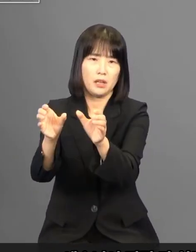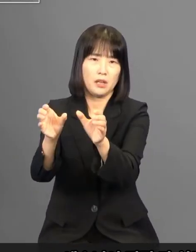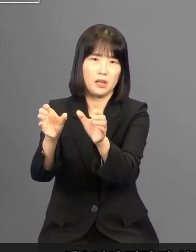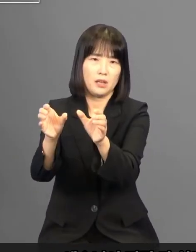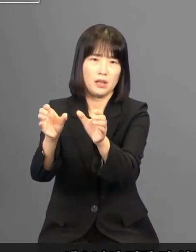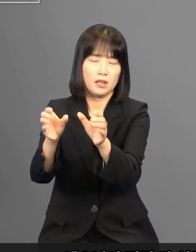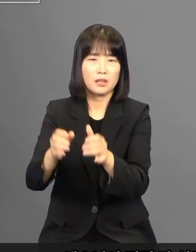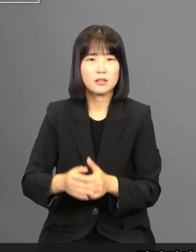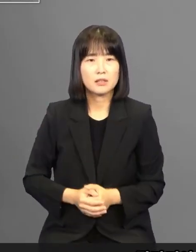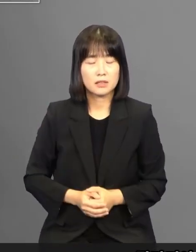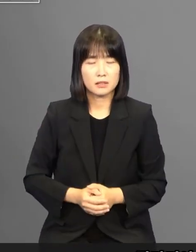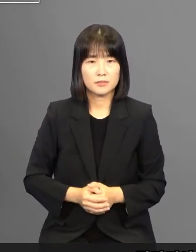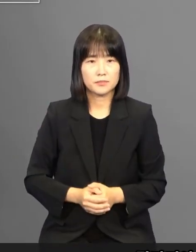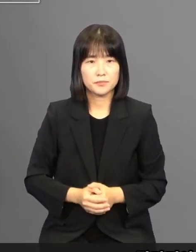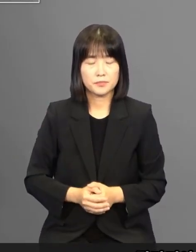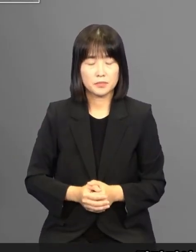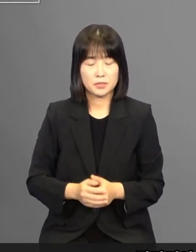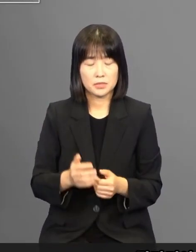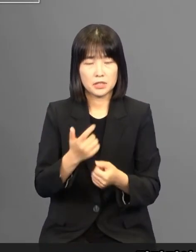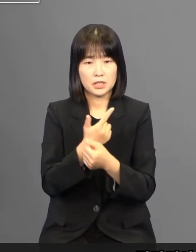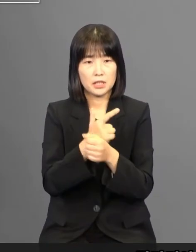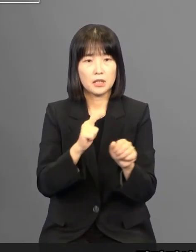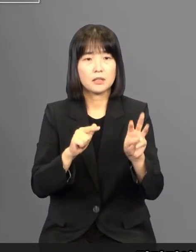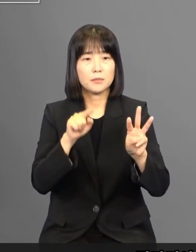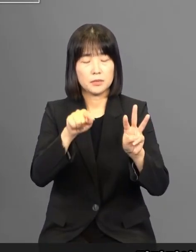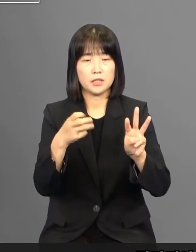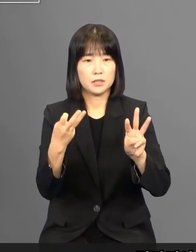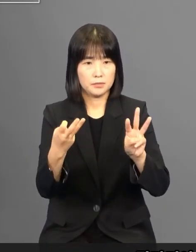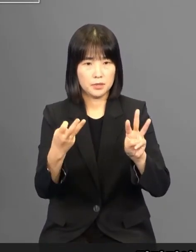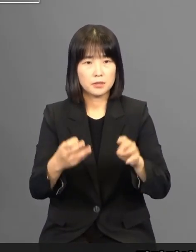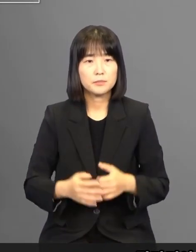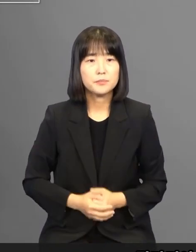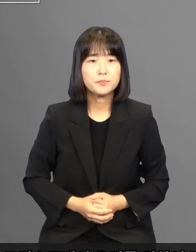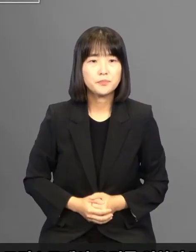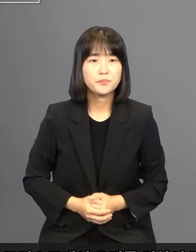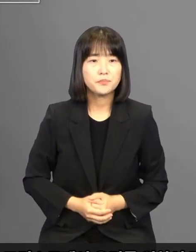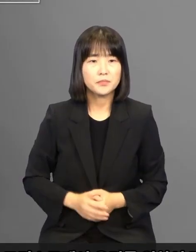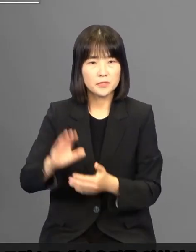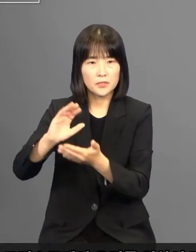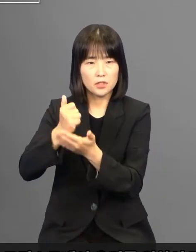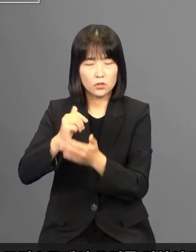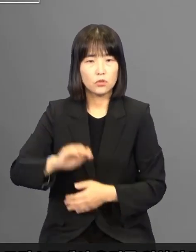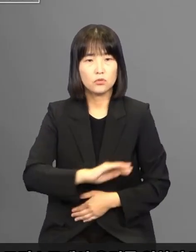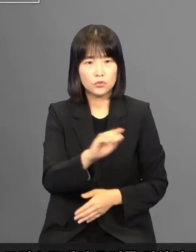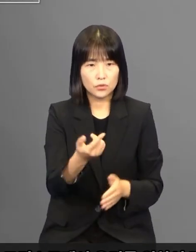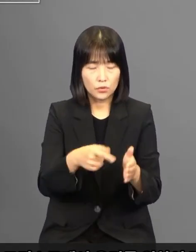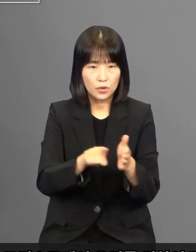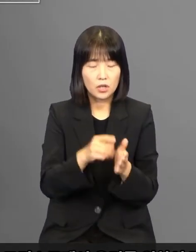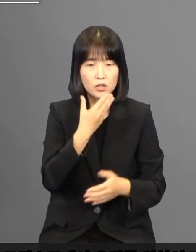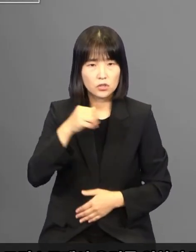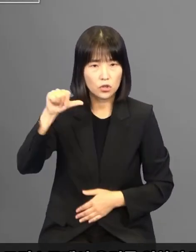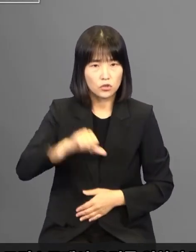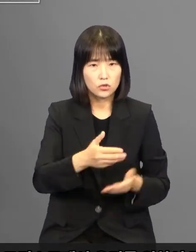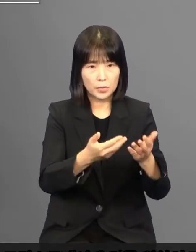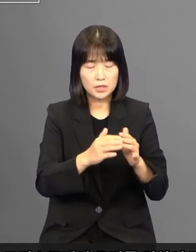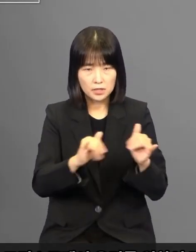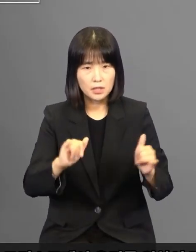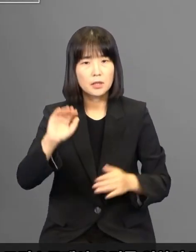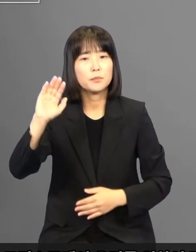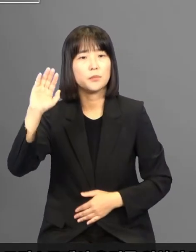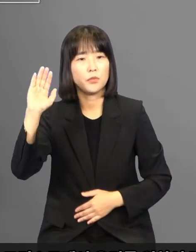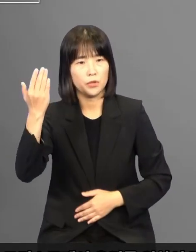것이 성경의 말씀이죠. 갈라디아서 3장 13절입니다. 그리스도께서 우리를 위하여 저주를 받은